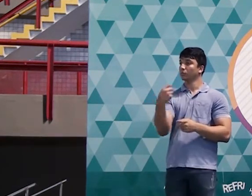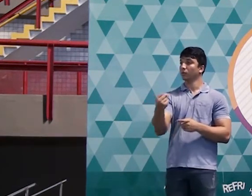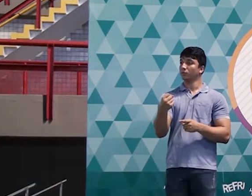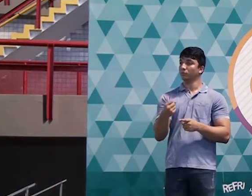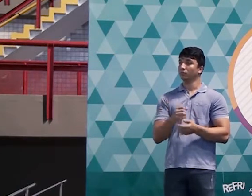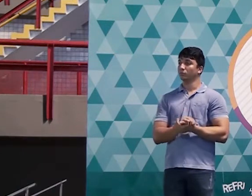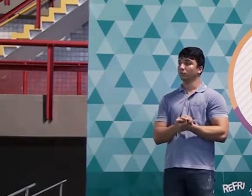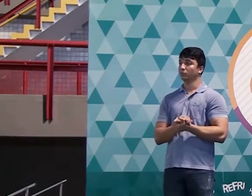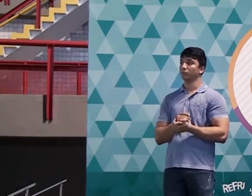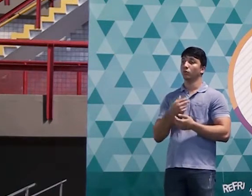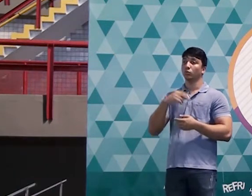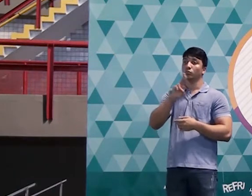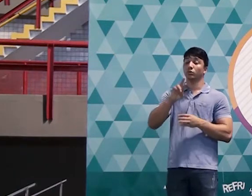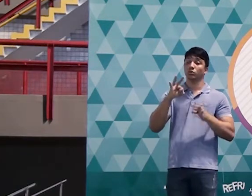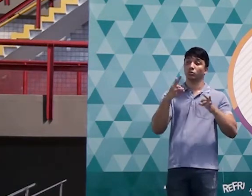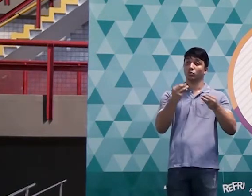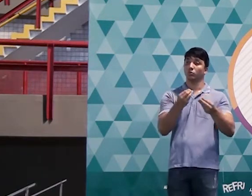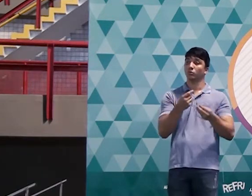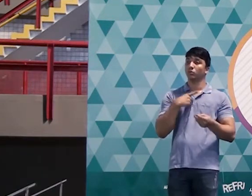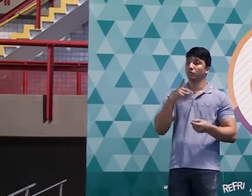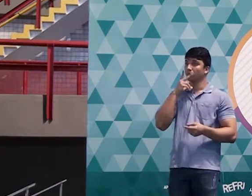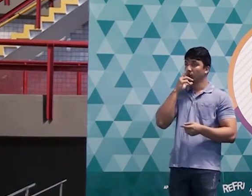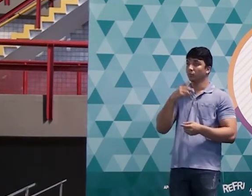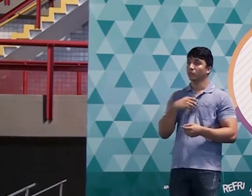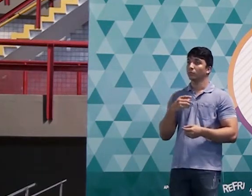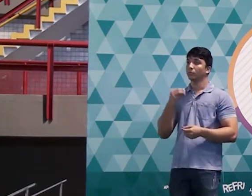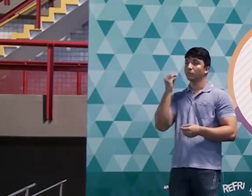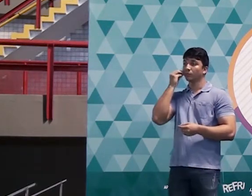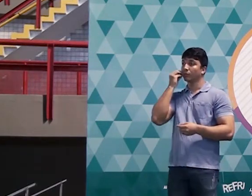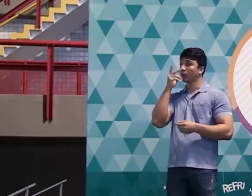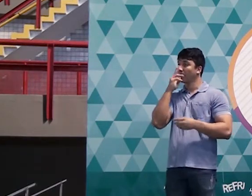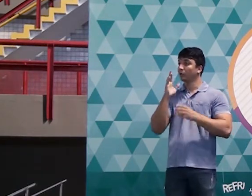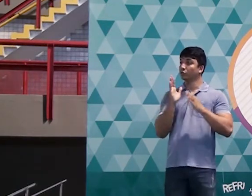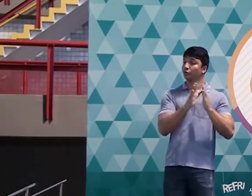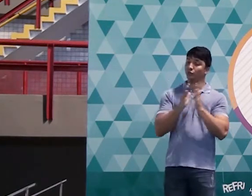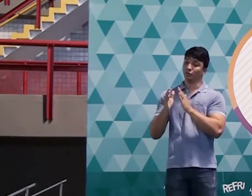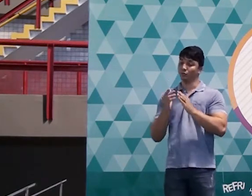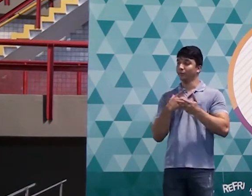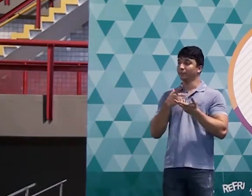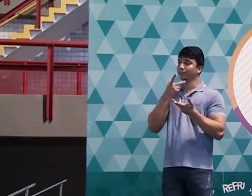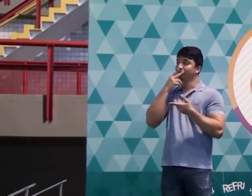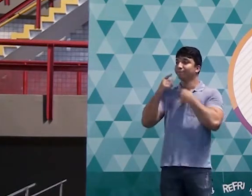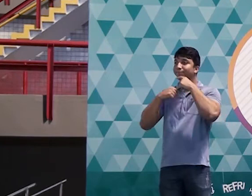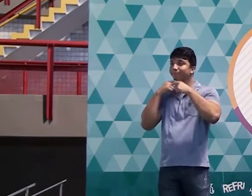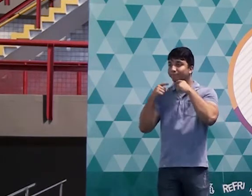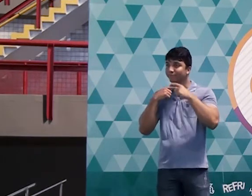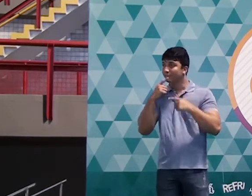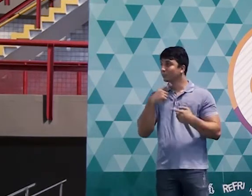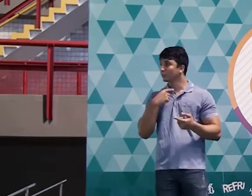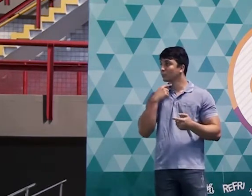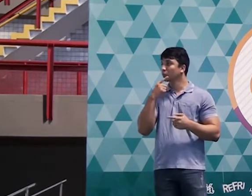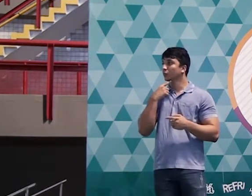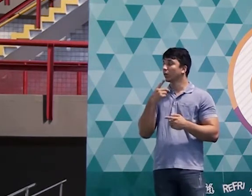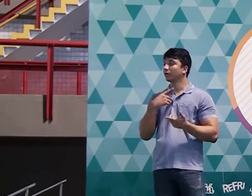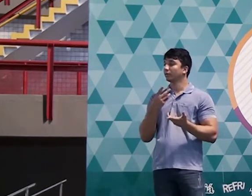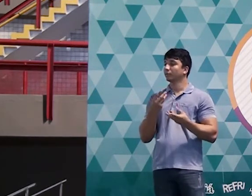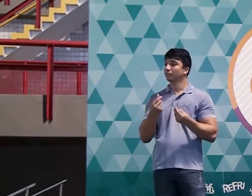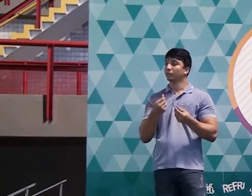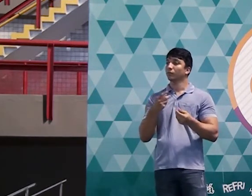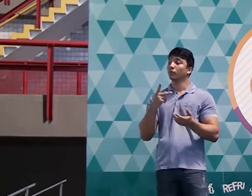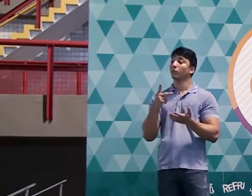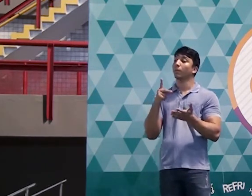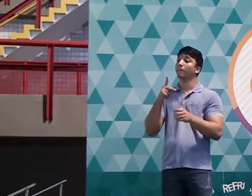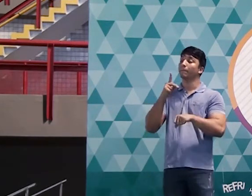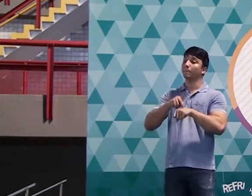usar tudo que é arma. Os caras não estão subindo, a gente vai empurrar. Não estão conseguindo. A gente não está conseguindo empurrar a escada. Solta uma pedra